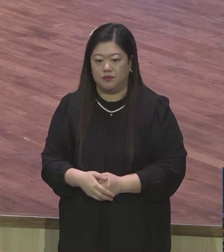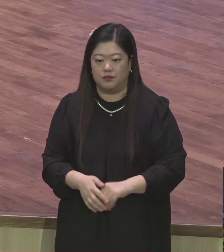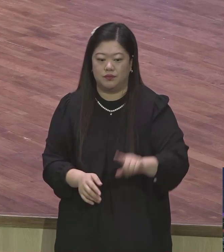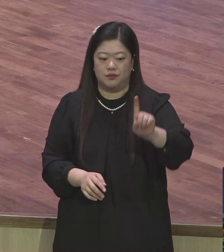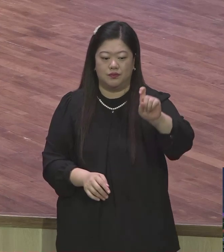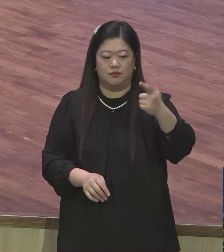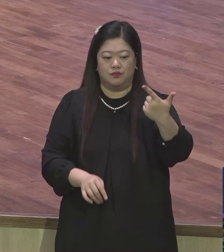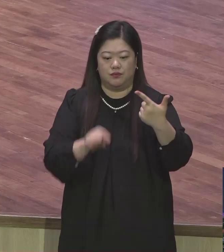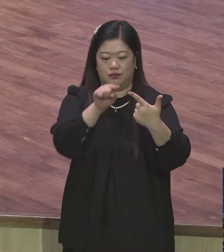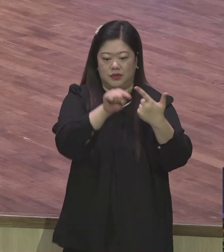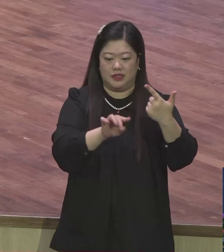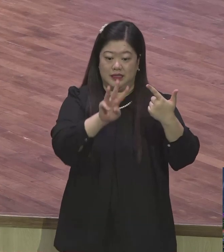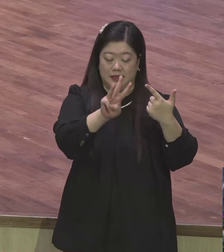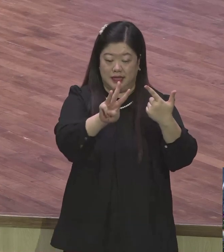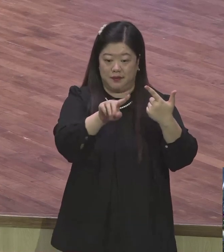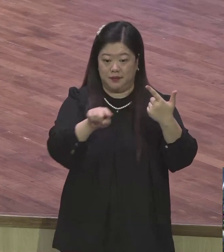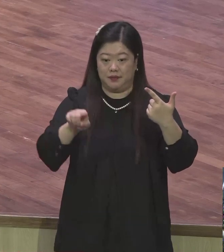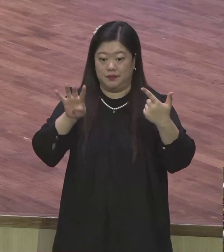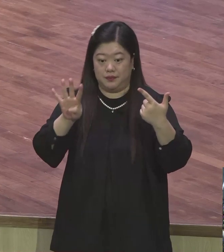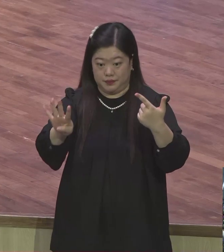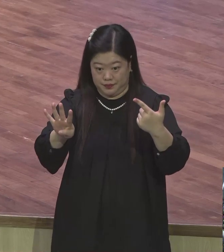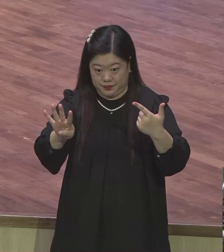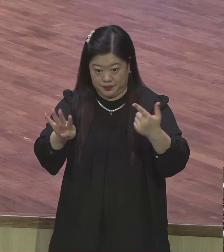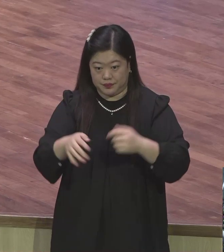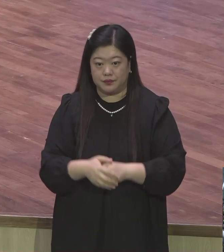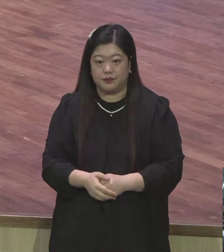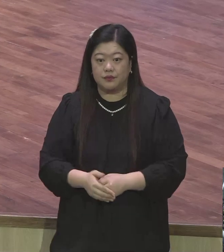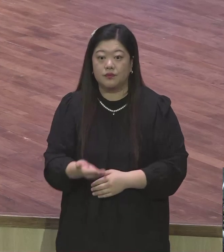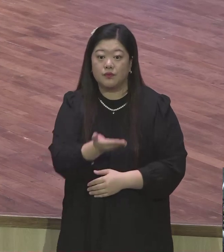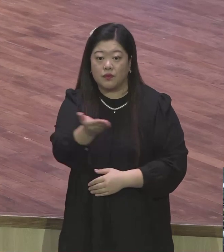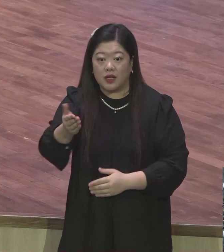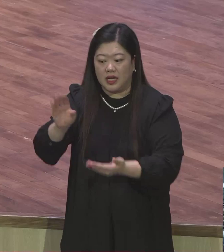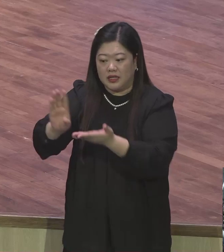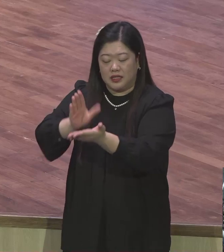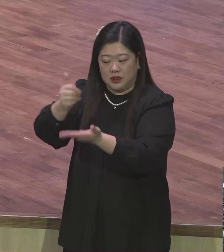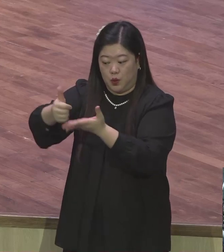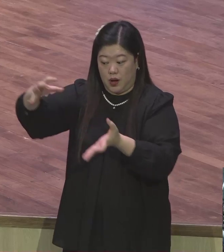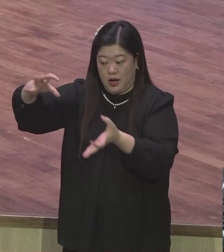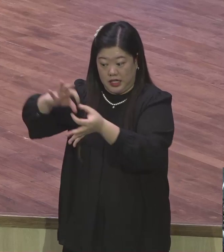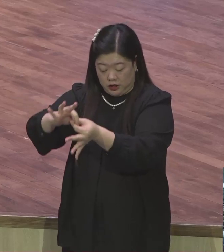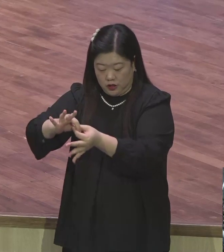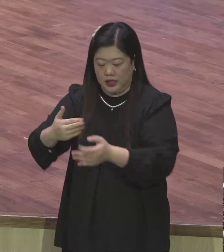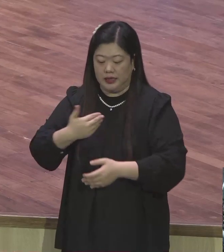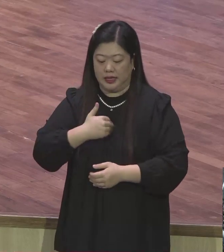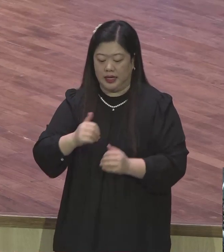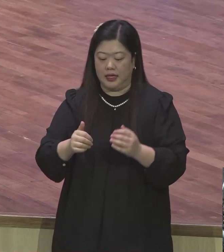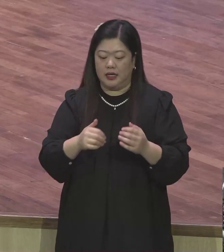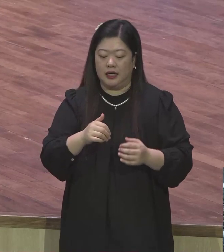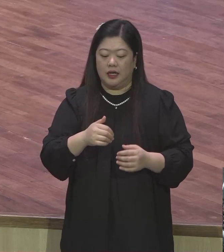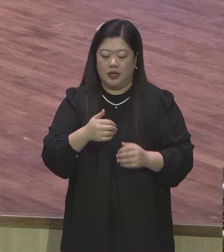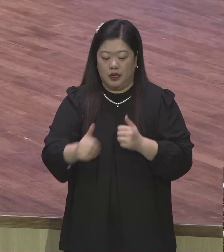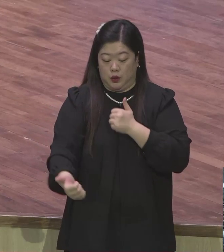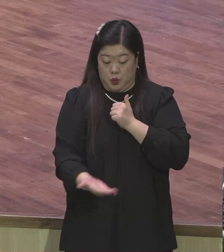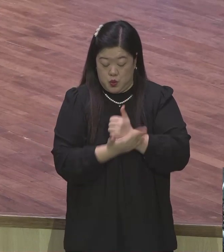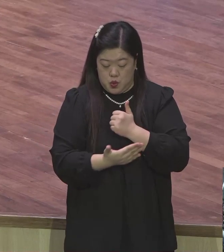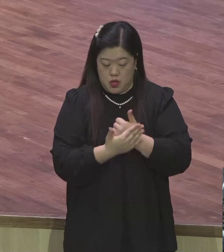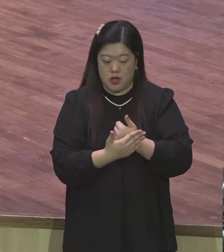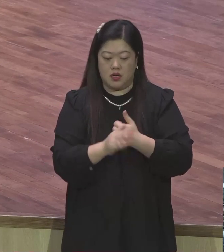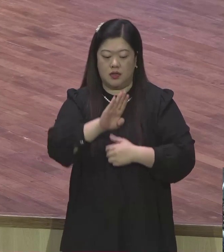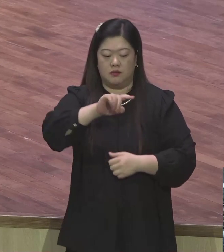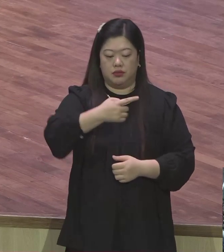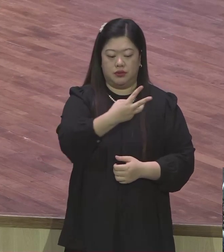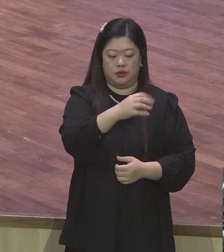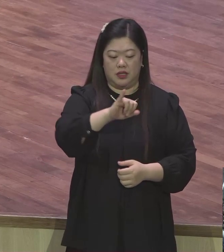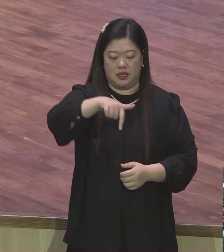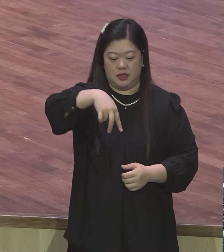봅니다. 너희는 그리스도 예수 안에서 나의 동역자들인 브리스가와 아굴라에게 문안하라. 그들은